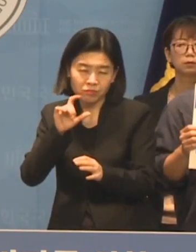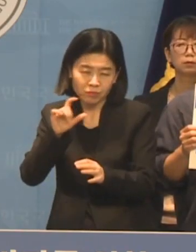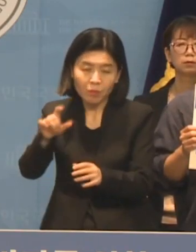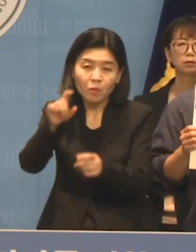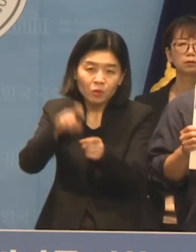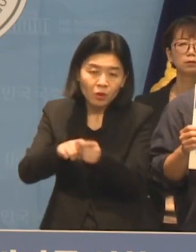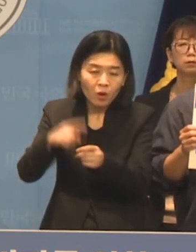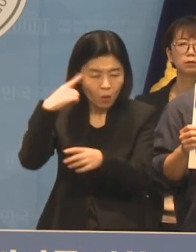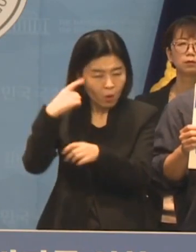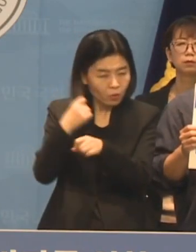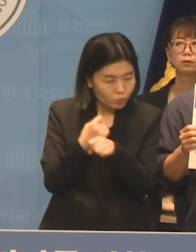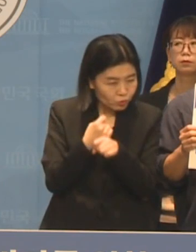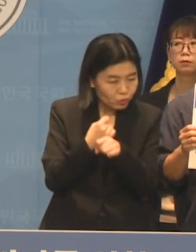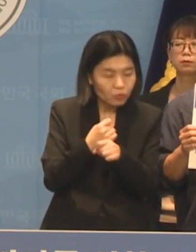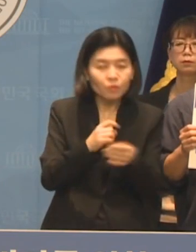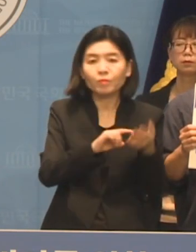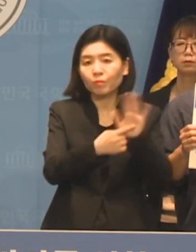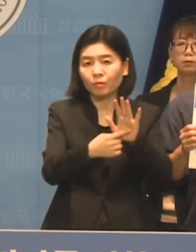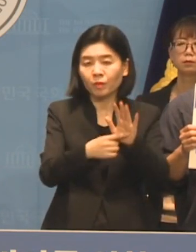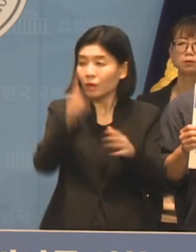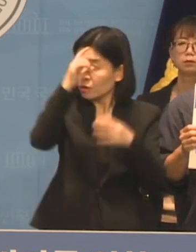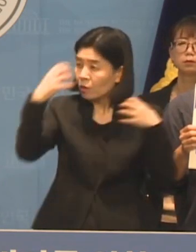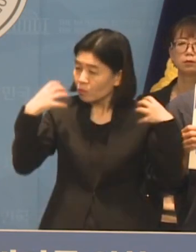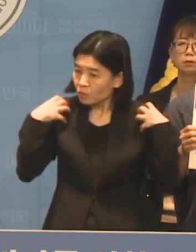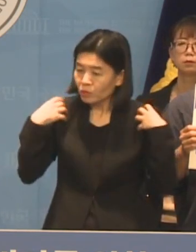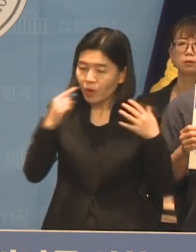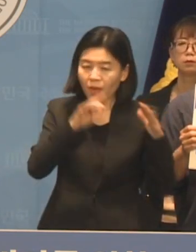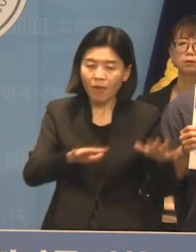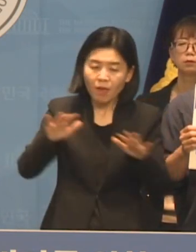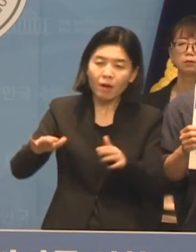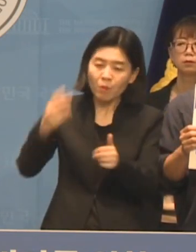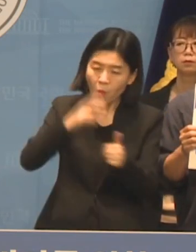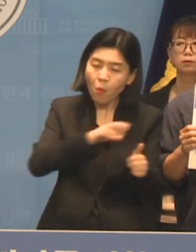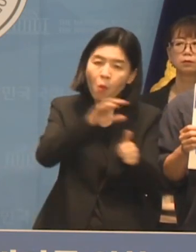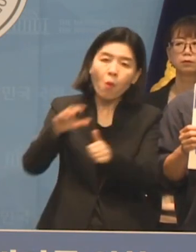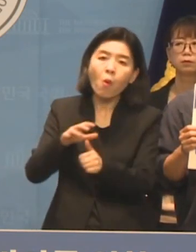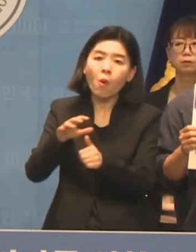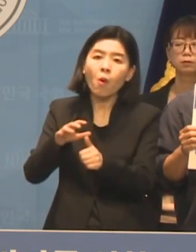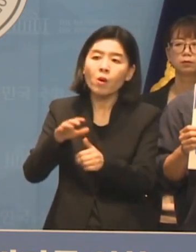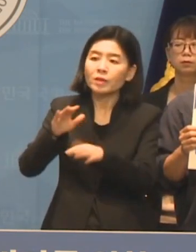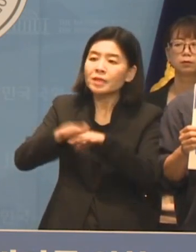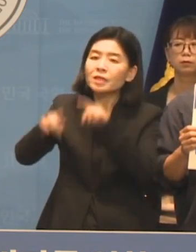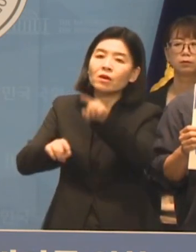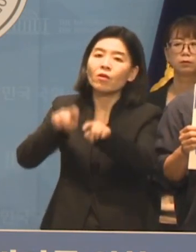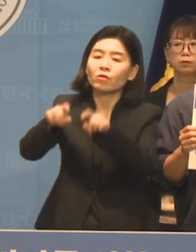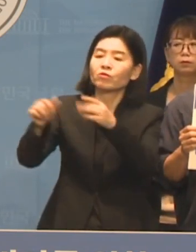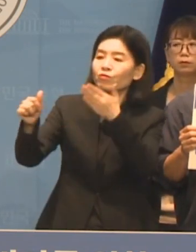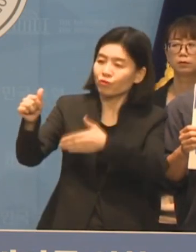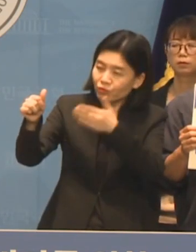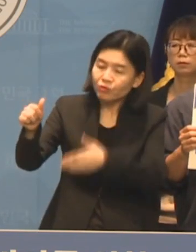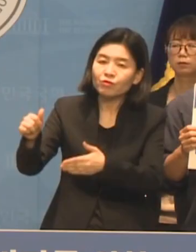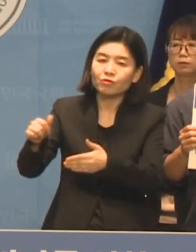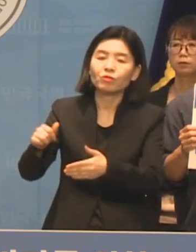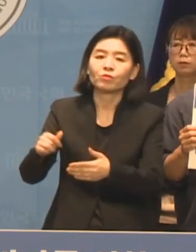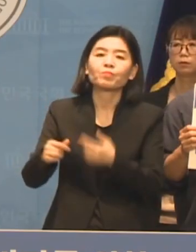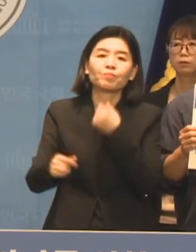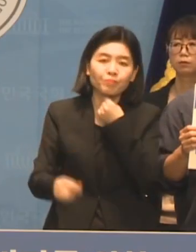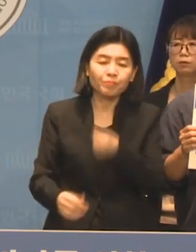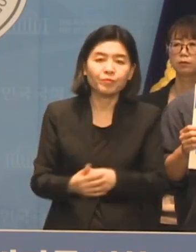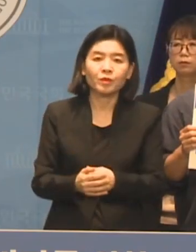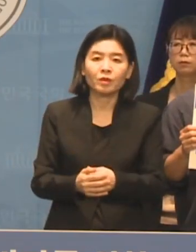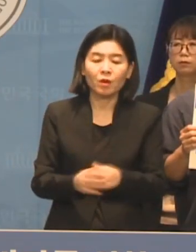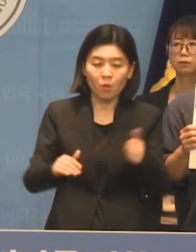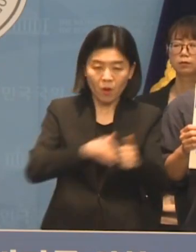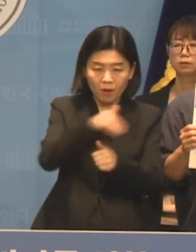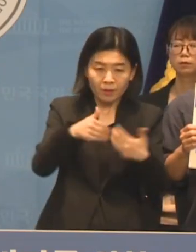정부의 해양보호 관련 정책과 실천을 요구하기 위해 기자회견을 진행합니다. 오늘 18개